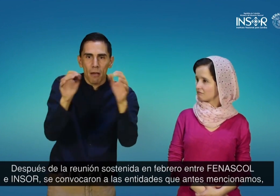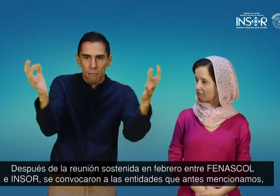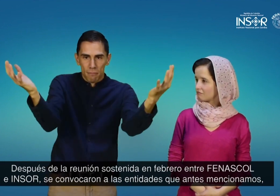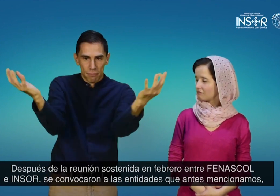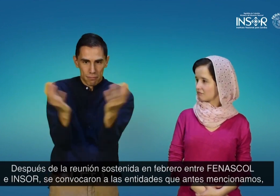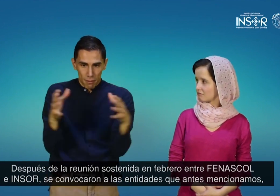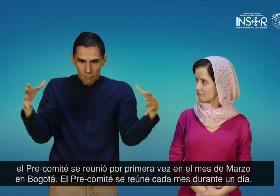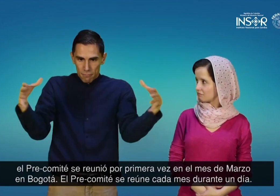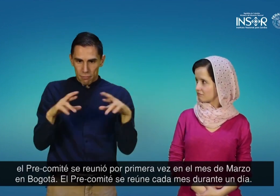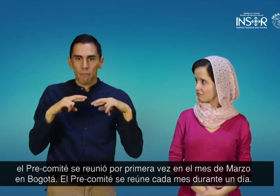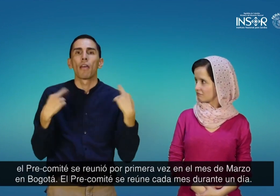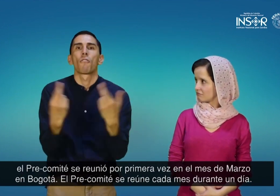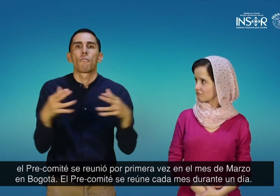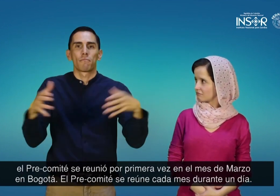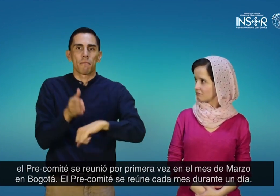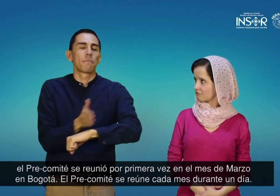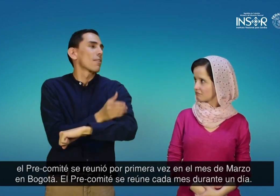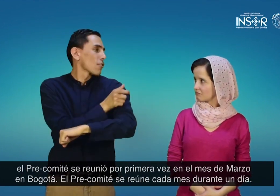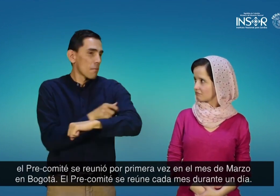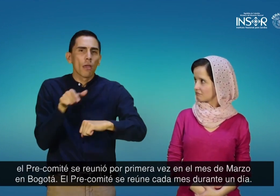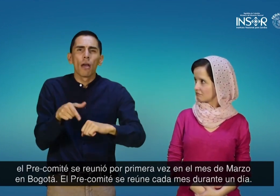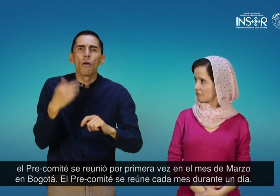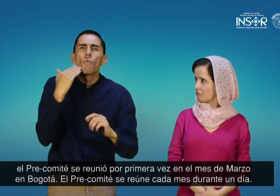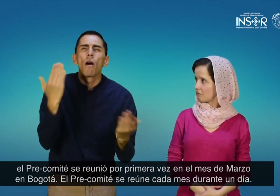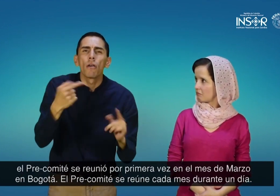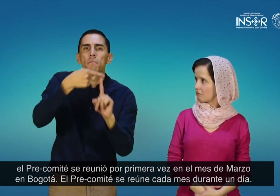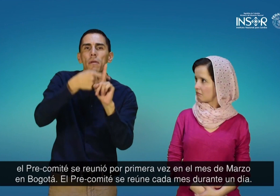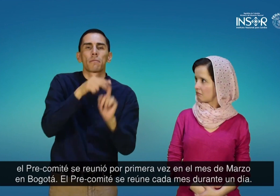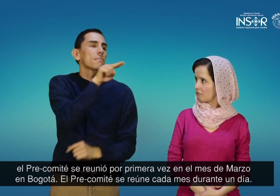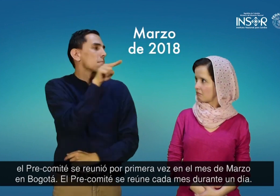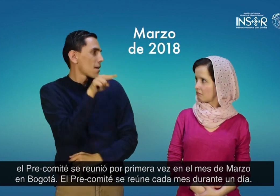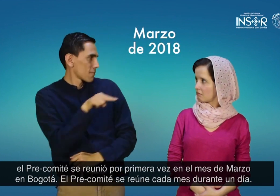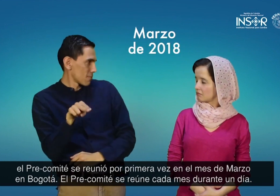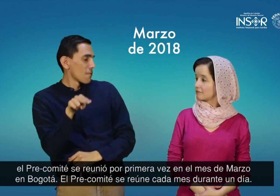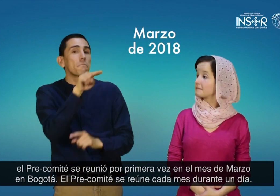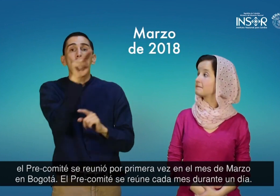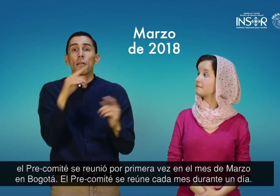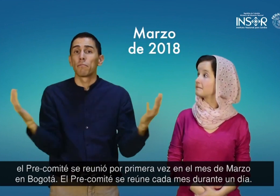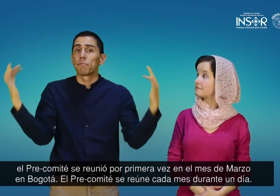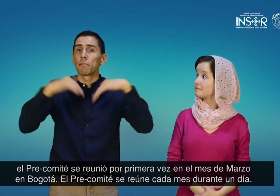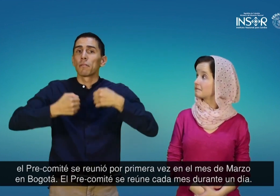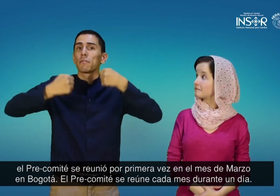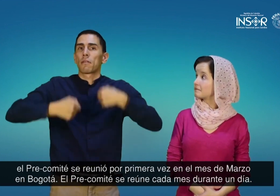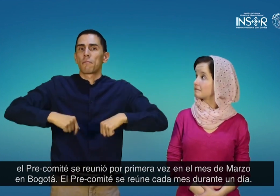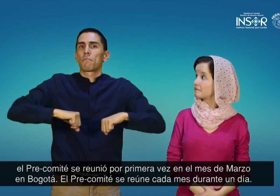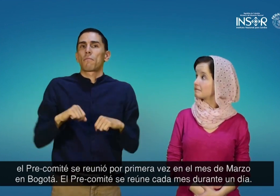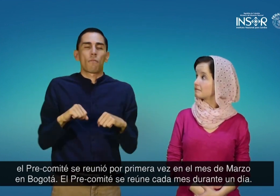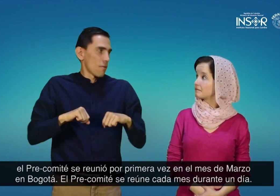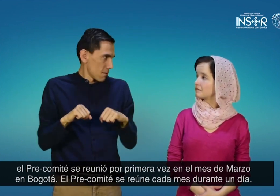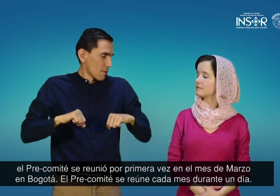El Precomité se reunió por primera vez en el mes de marzo en Bogotá. Este Precomité se reúne